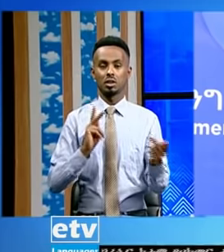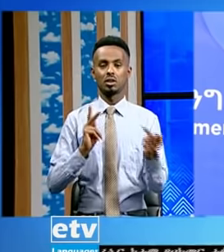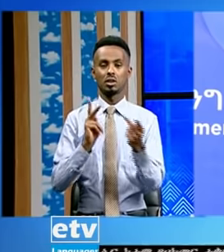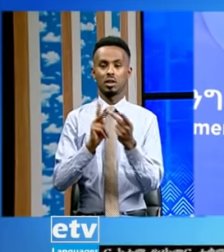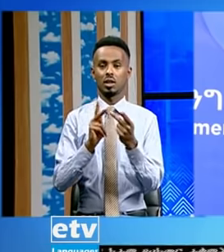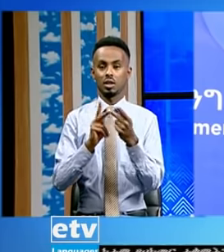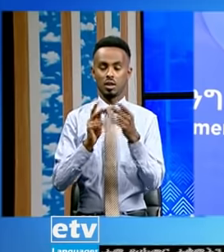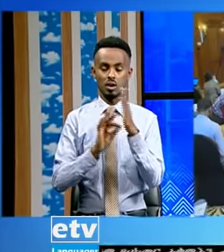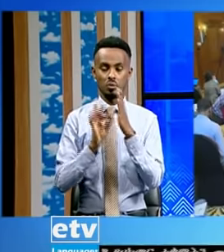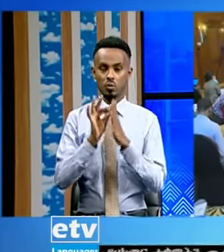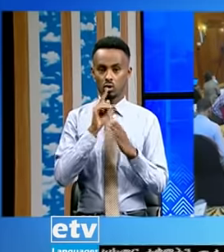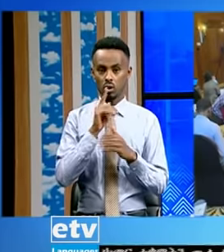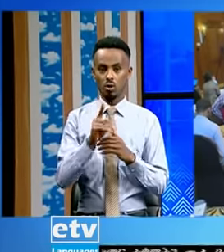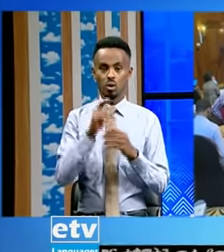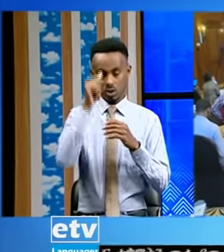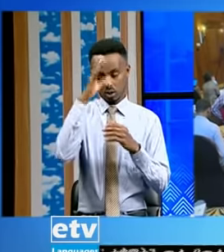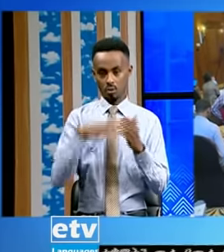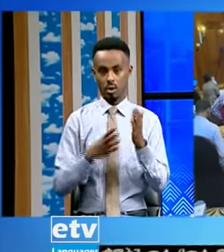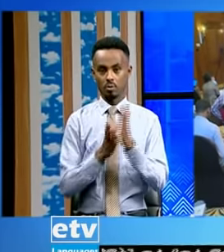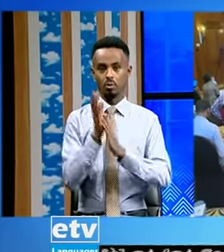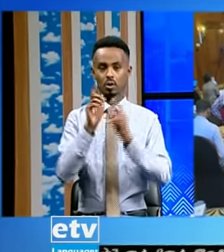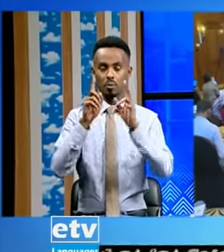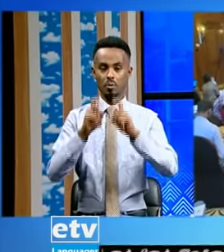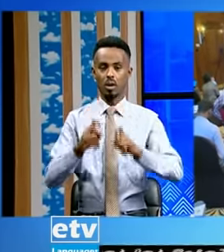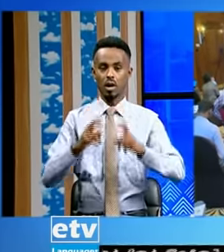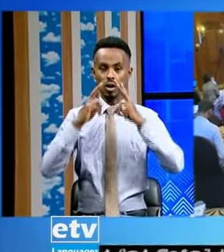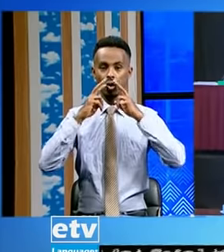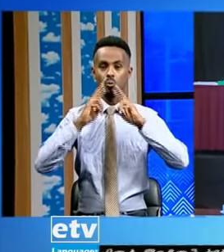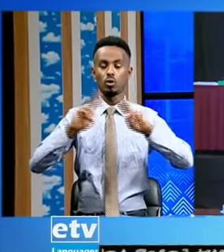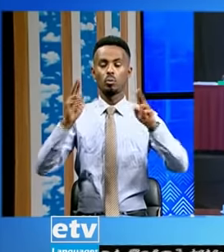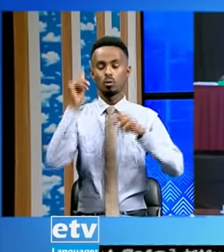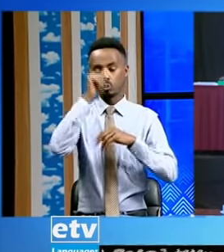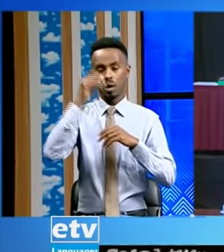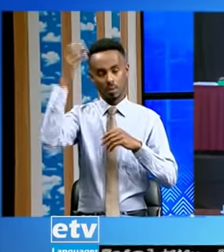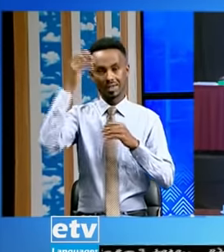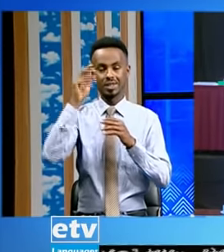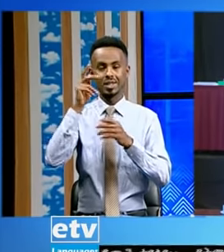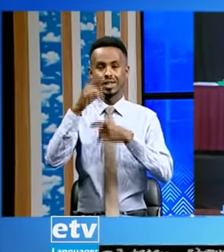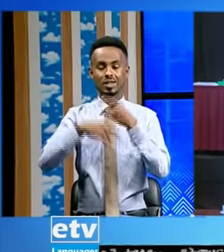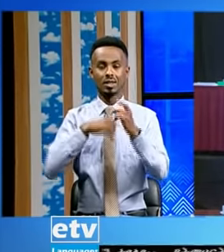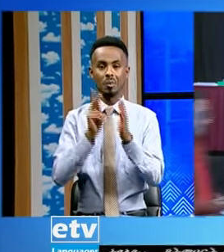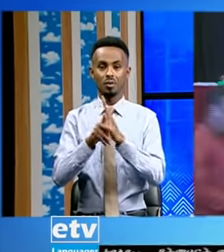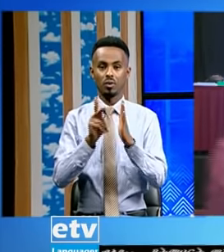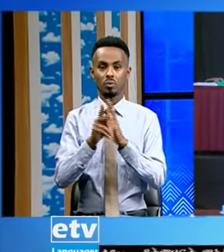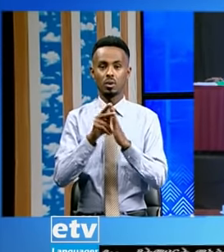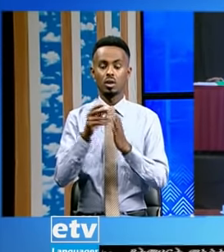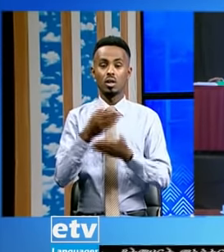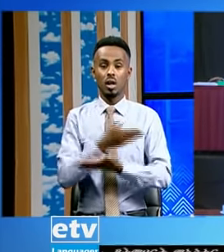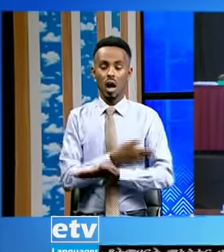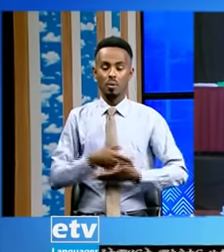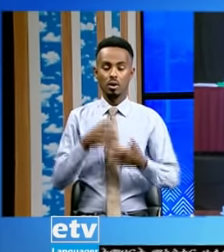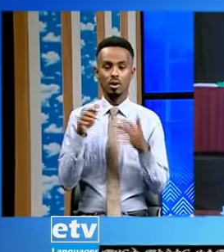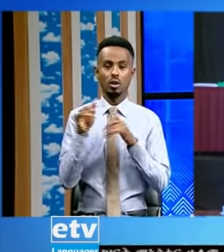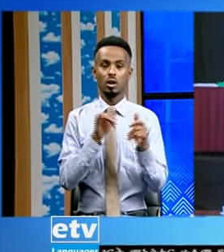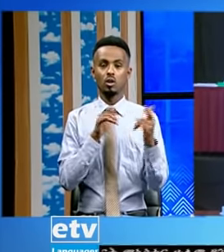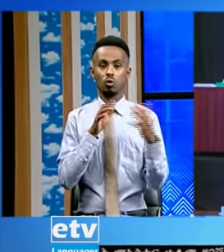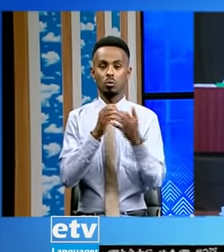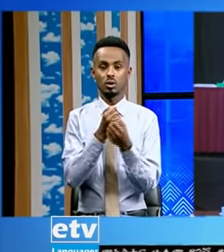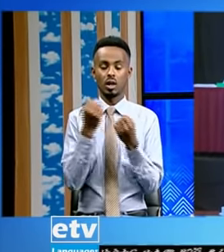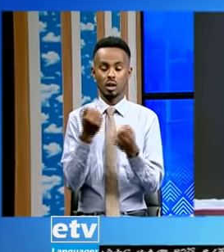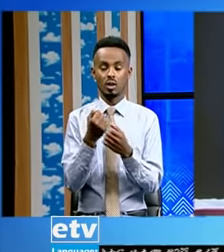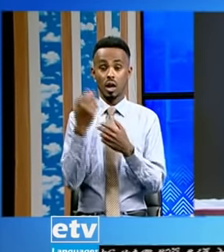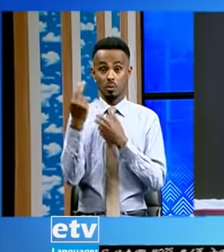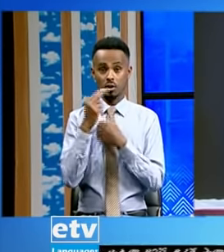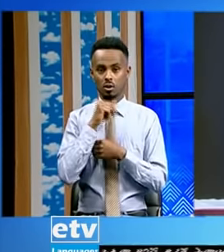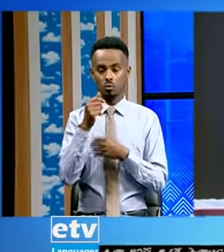ስኬት የሚቆጠር ነው። የሰብአዊ መብት የምርመራ ሪፖርት በኢትዮጵያ መንግስት የዘር ማጥፋት የሚሆን ረሃብን እንደ ጦር መሳሪያነት አለመጠቀሙን